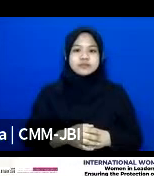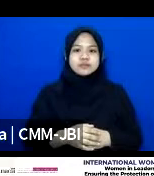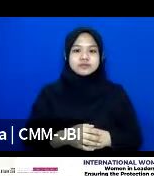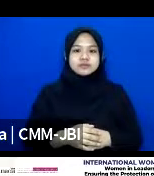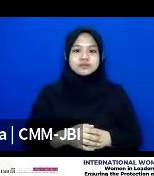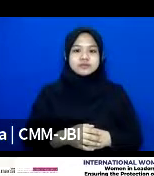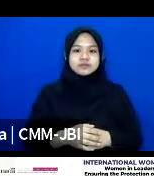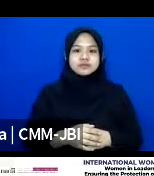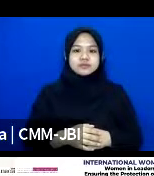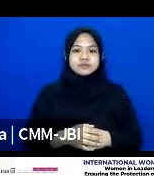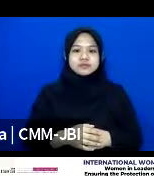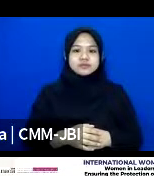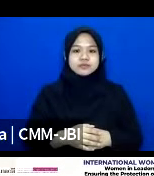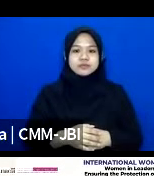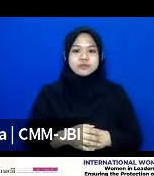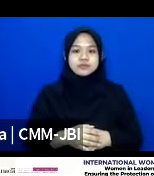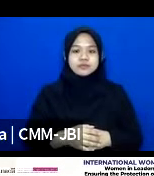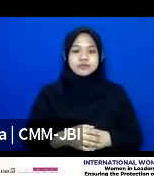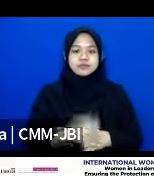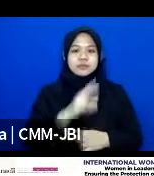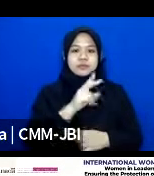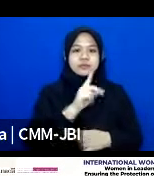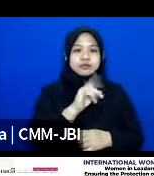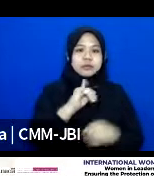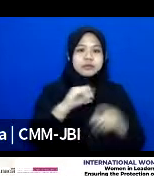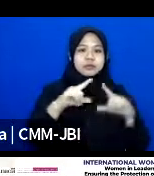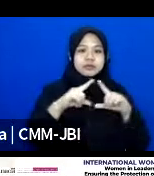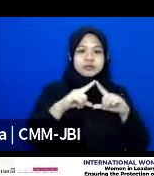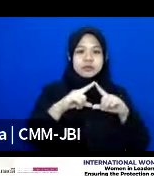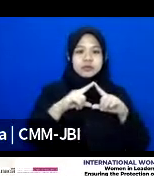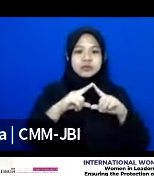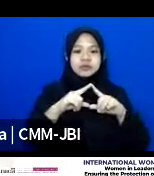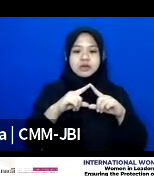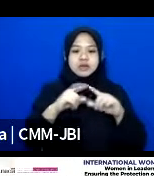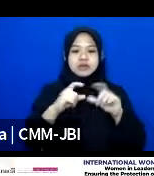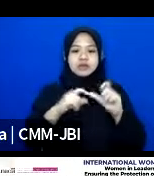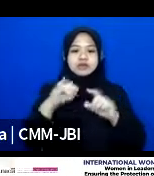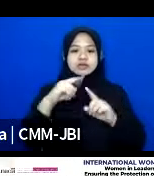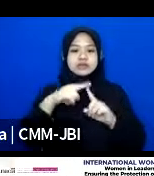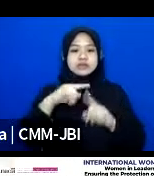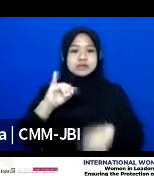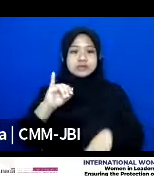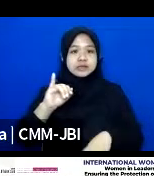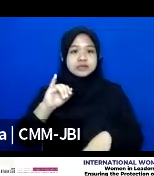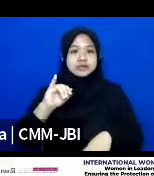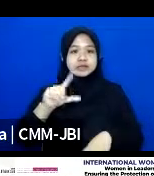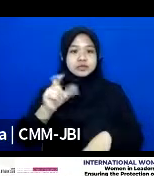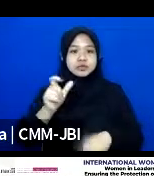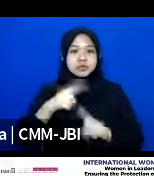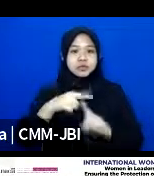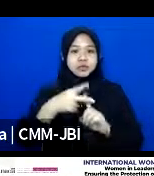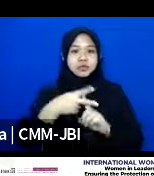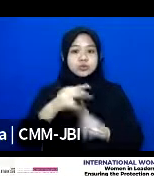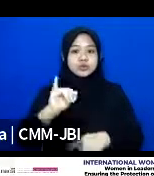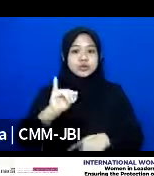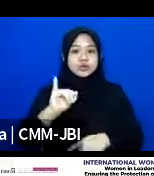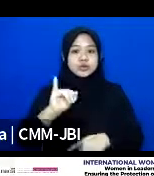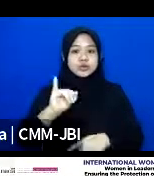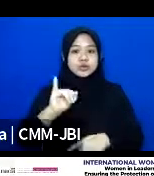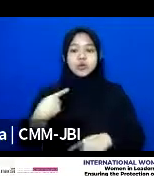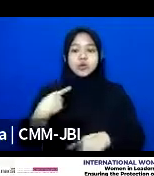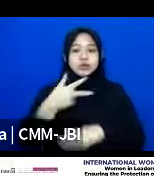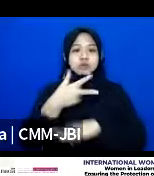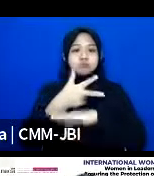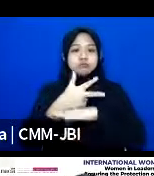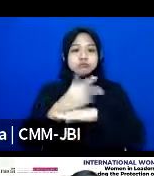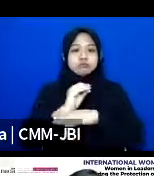Lucky Mbak Dian Kenya please trend the webcam Turn on the web cam